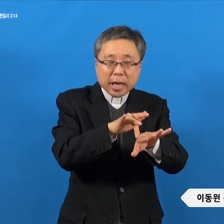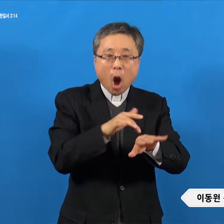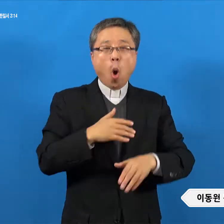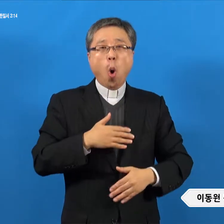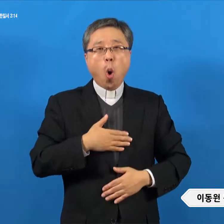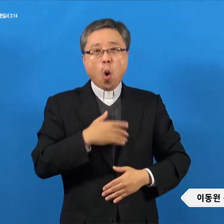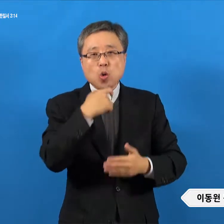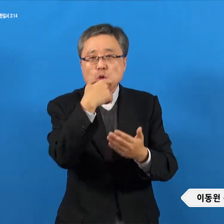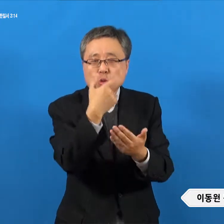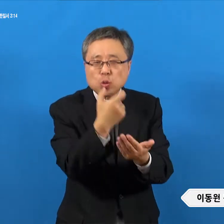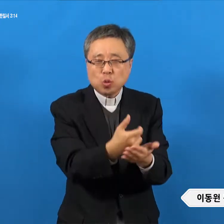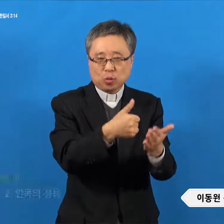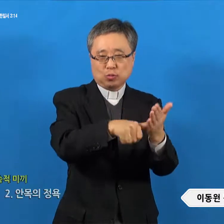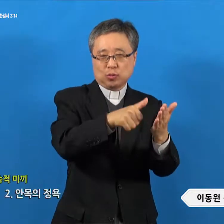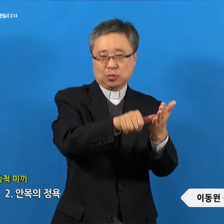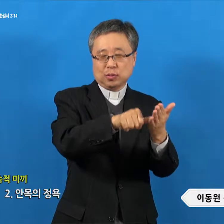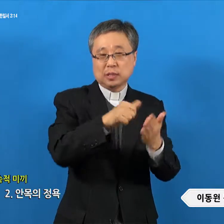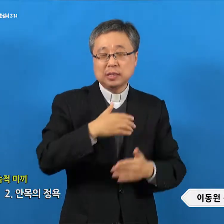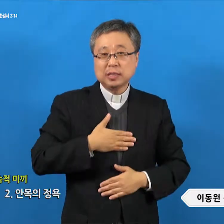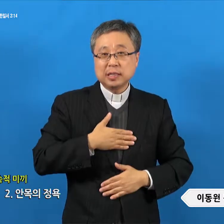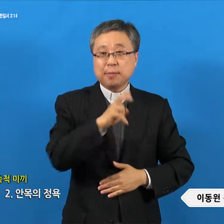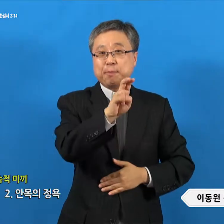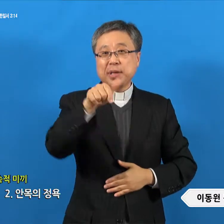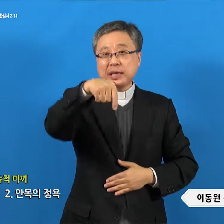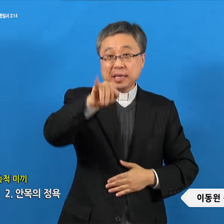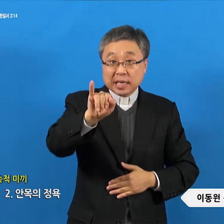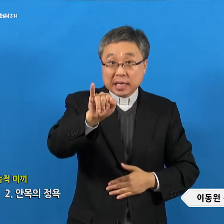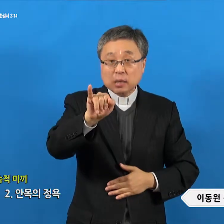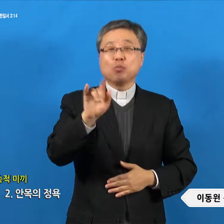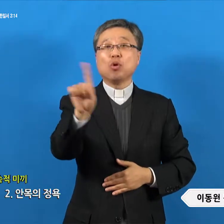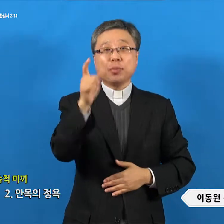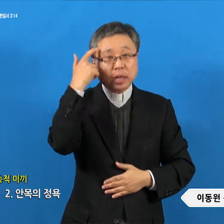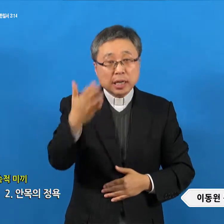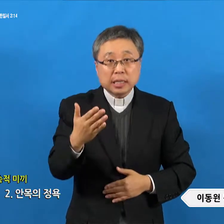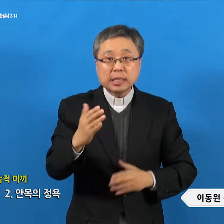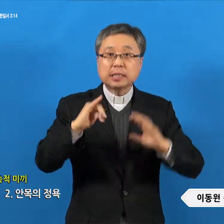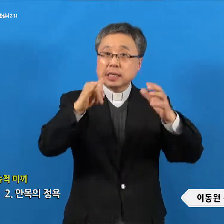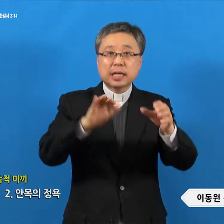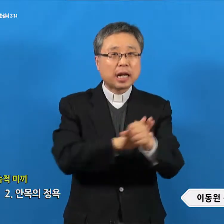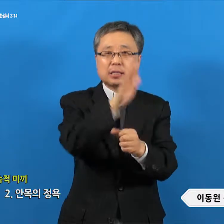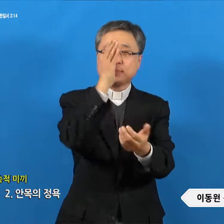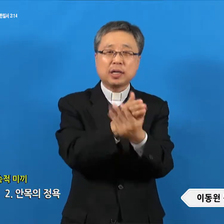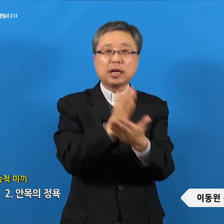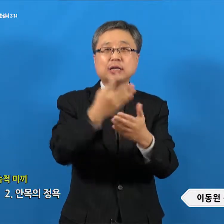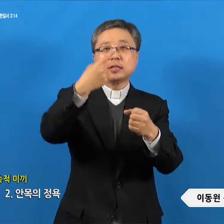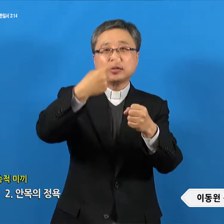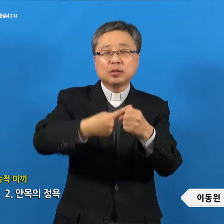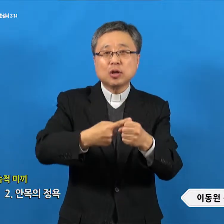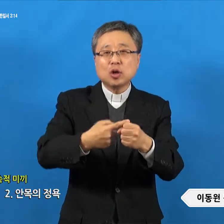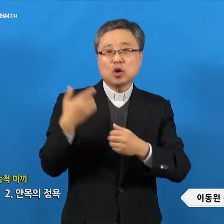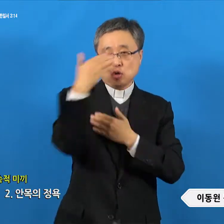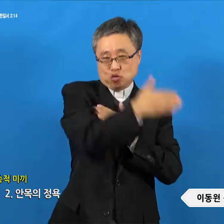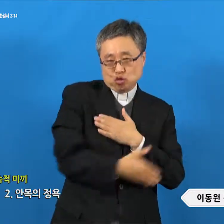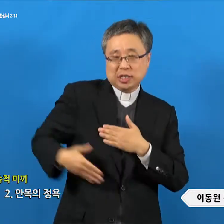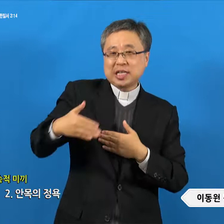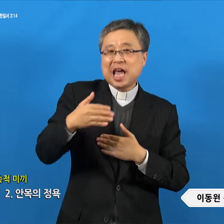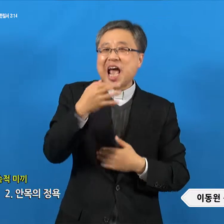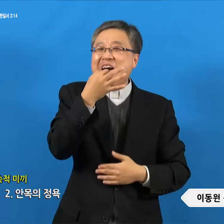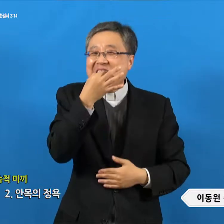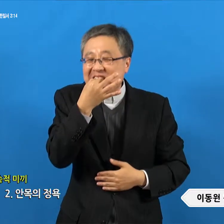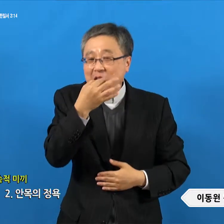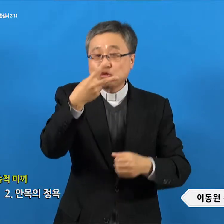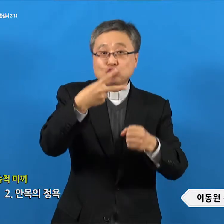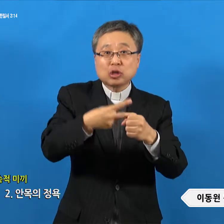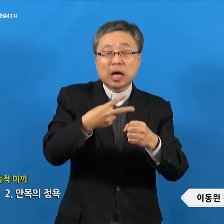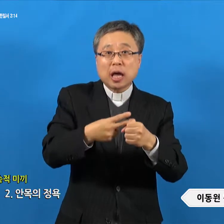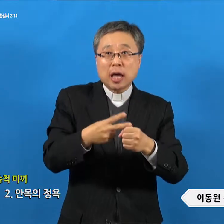있어요. 미끼가 뭐냐? 이 세상을 사랑하지 말라. 세상에 있는 모든 것은 첫째, 육신의 정욕과, 둘째 뭐라고